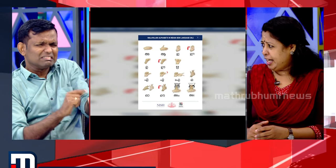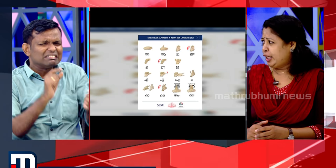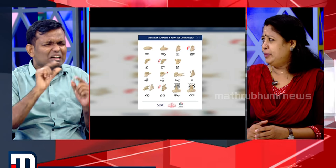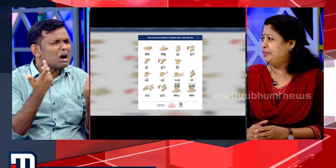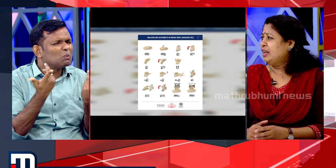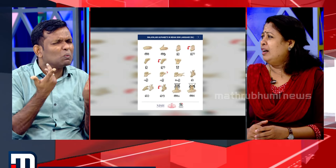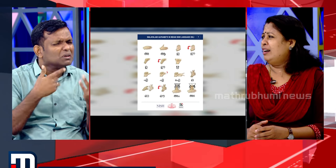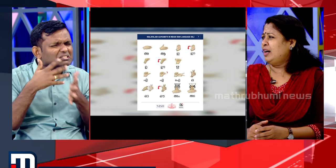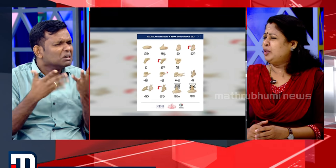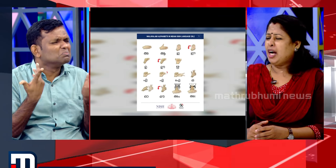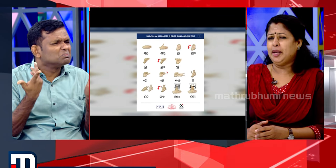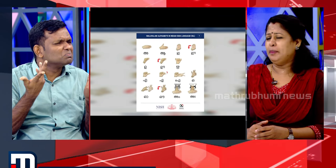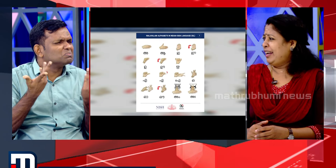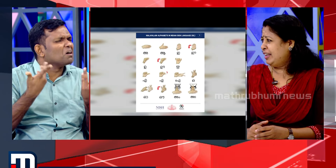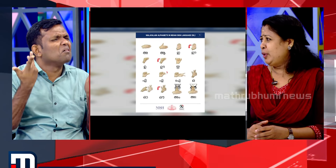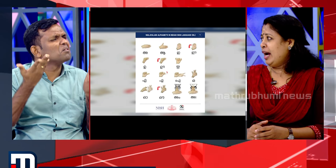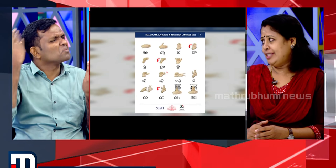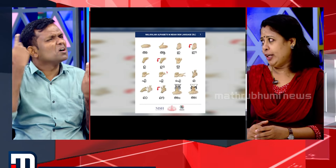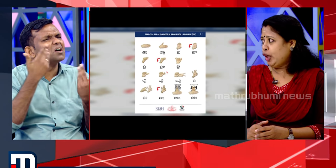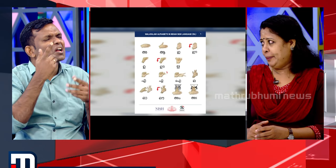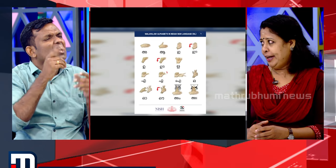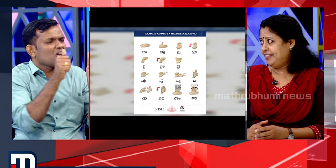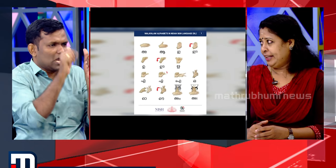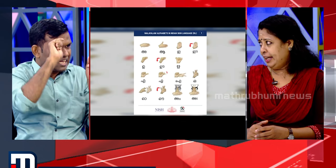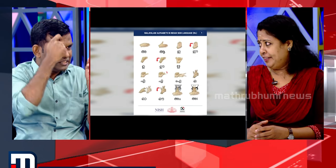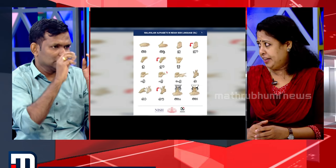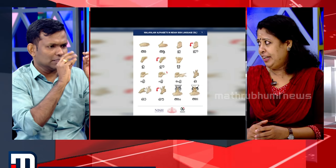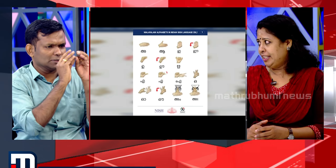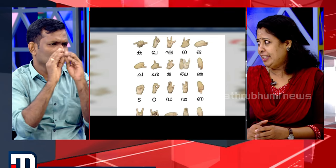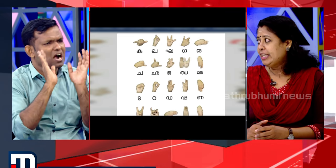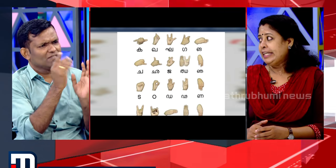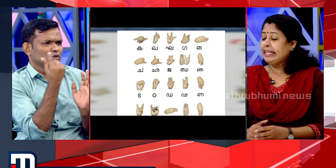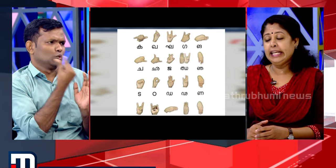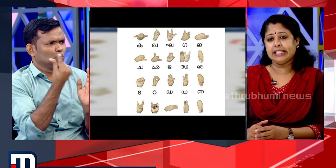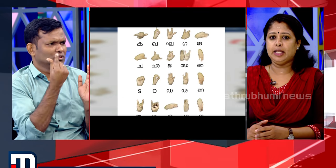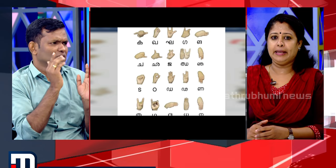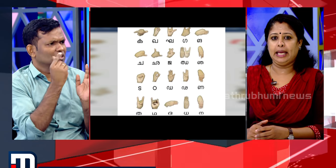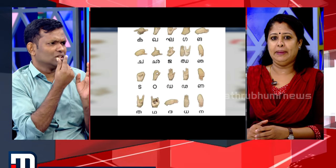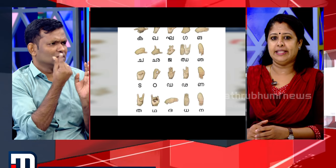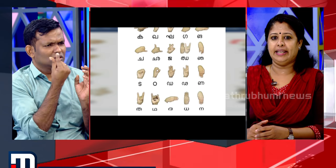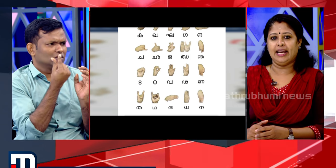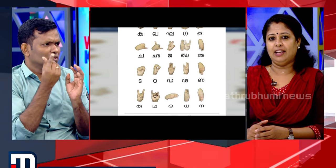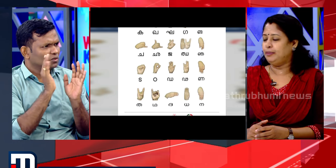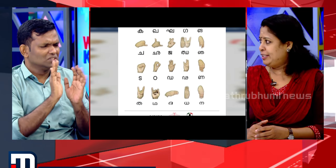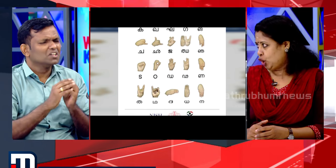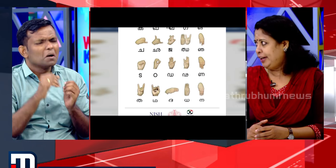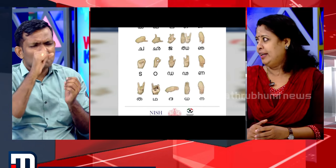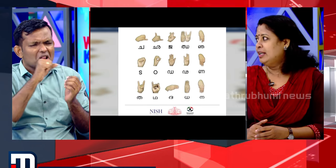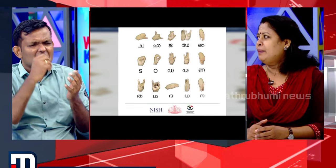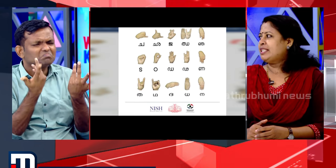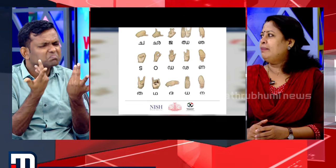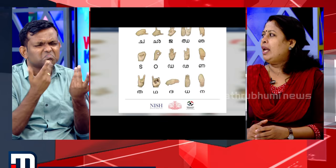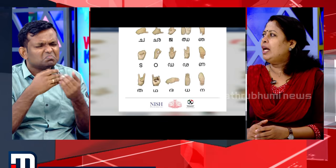എഴുതി കാണിക്കും. അത് കാണുമ്പോൾ ഭയങ്കര ഒരു ആശയക്കുഴപ്പമാണ് അവർക്ക് എല്ലാവർക്കും വരുന്നത്. ഇംഗ്ലീഷിന് നമുക്ക് ABCD ആൽഫബറ്റ്സ്